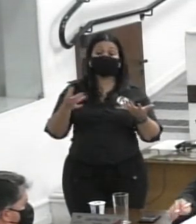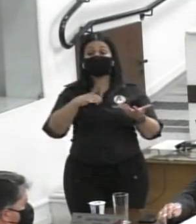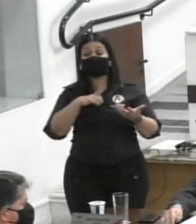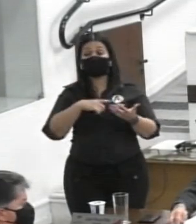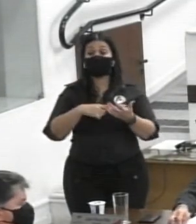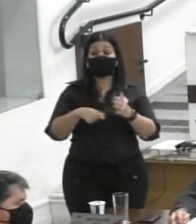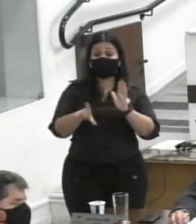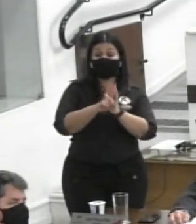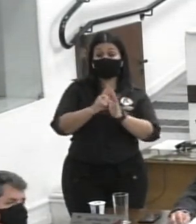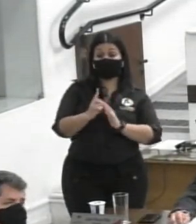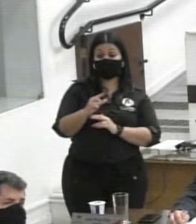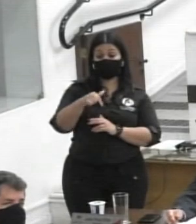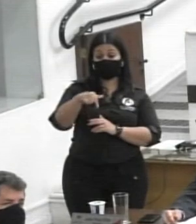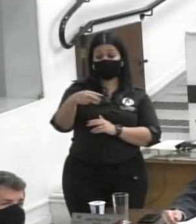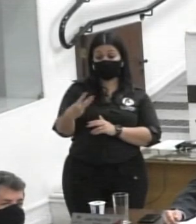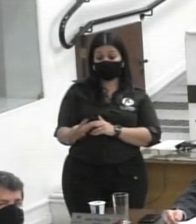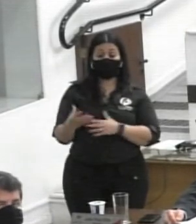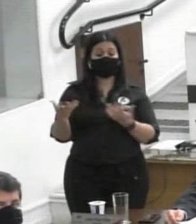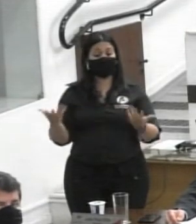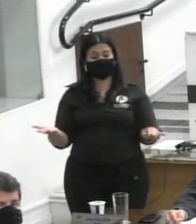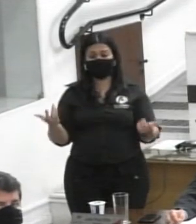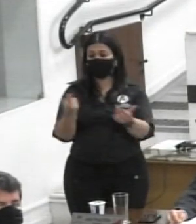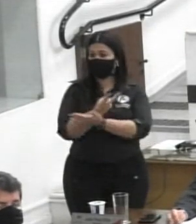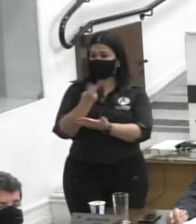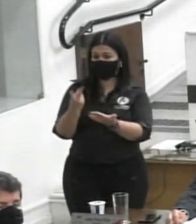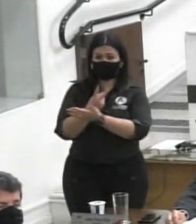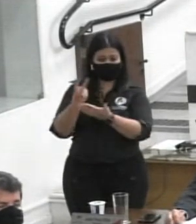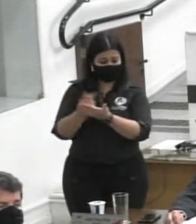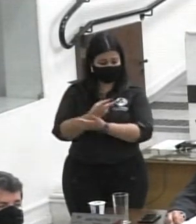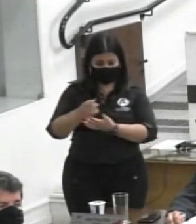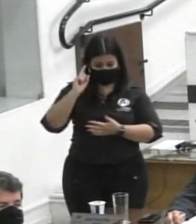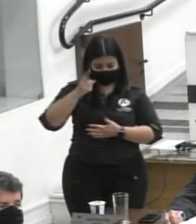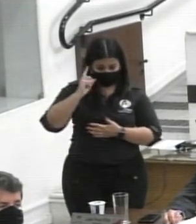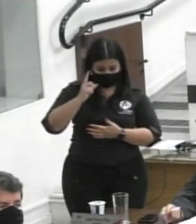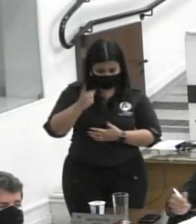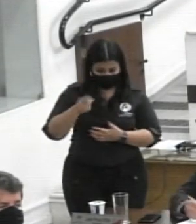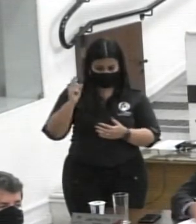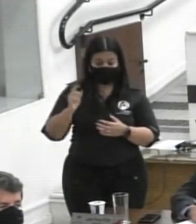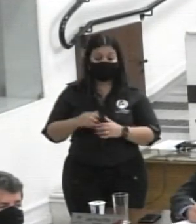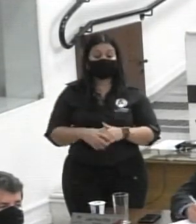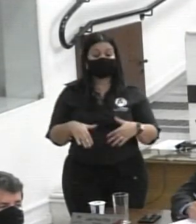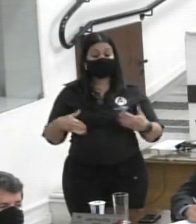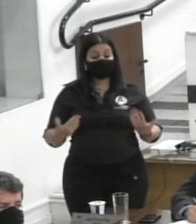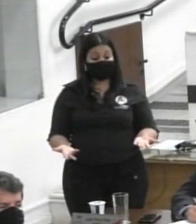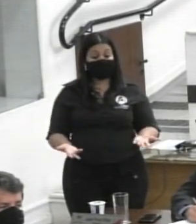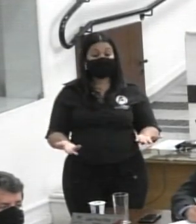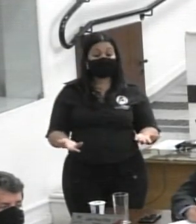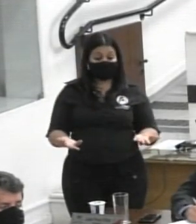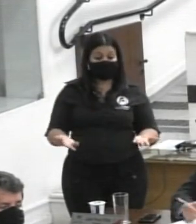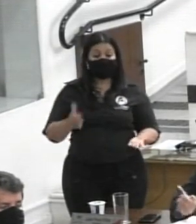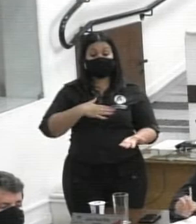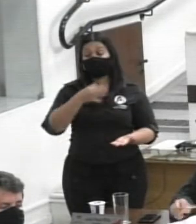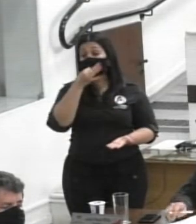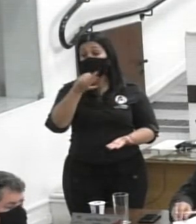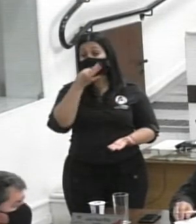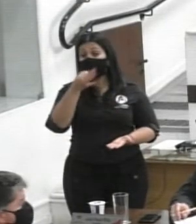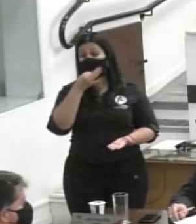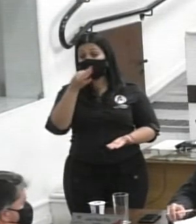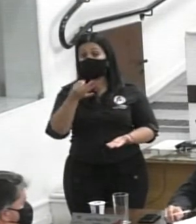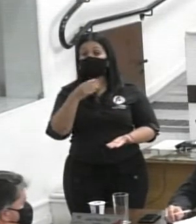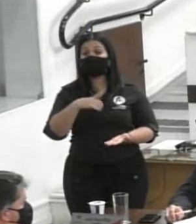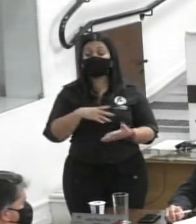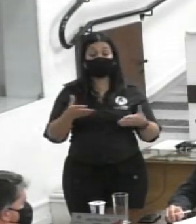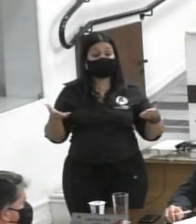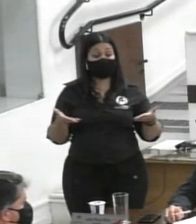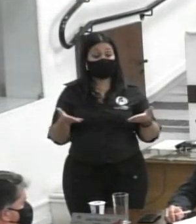173, ela é absolutamente equivocada, ela é ditatorial. Concordo. E, na minha opinião, a atual administração, o